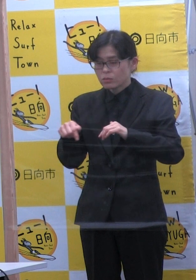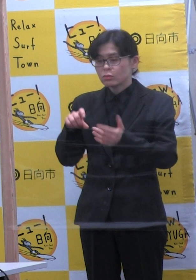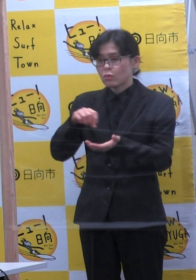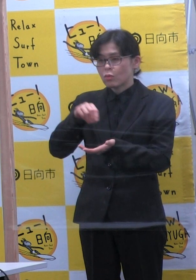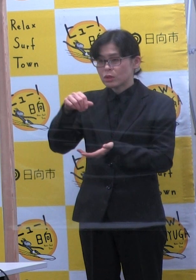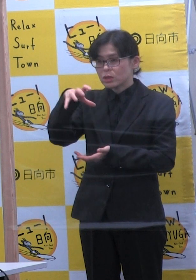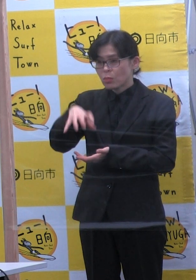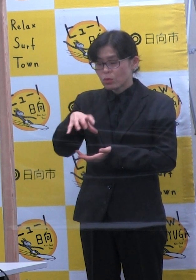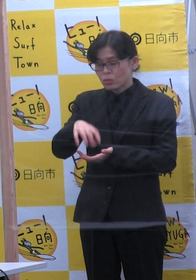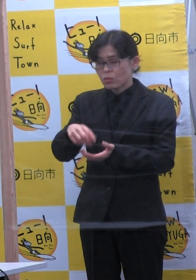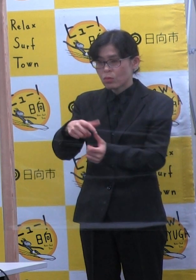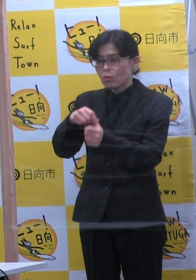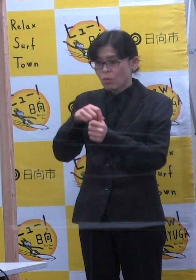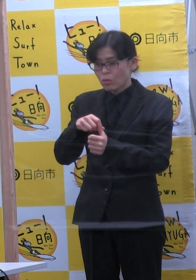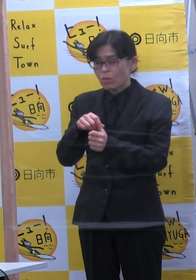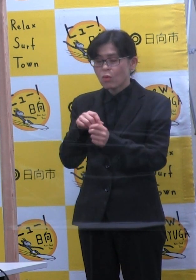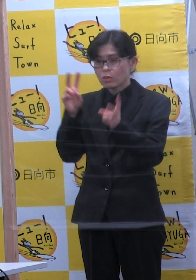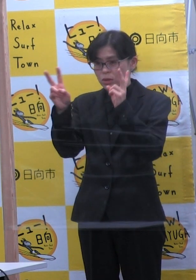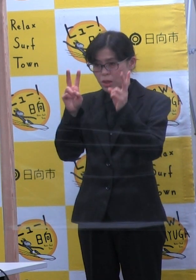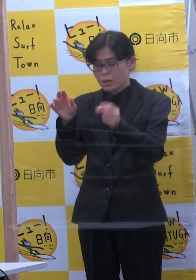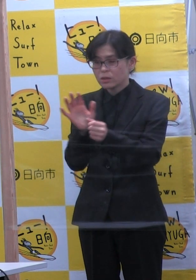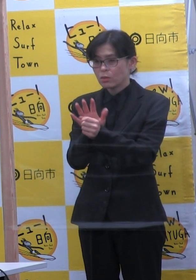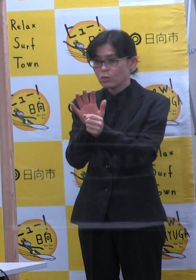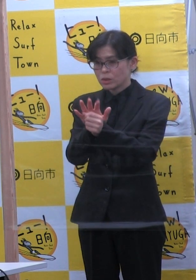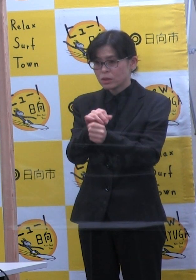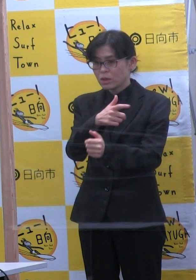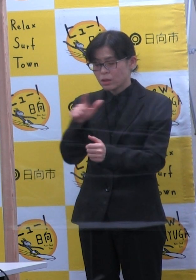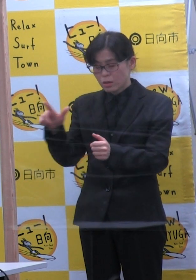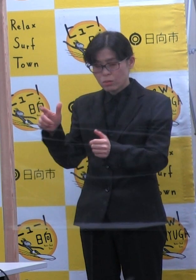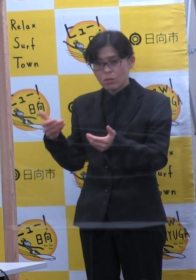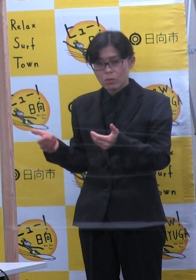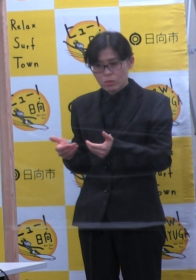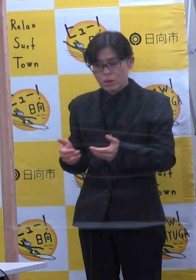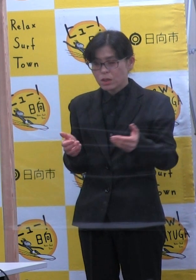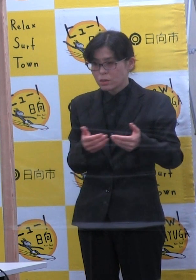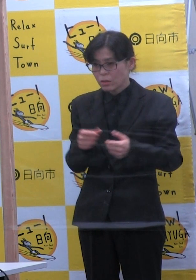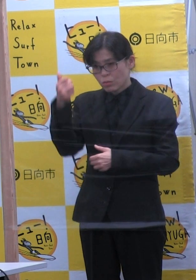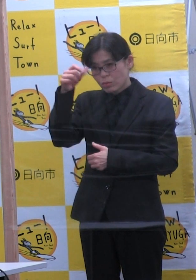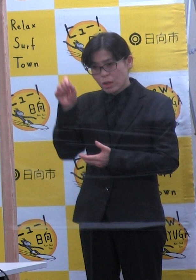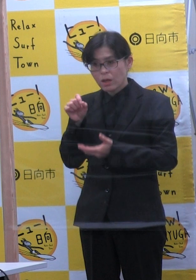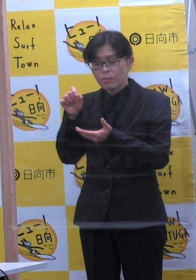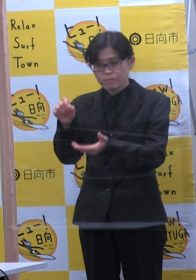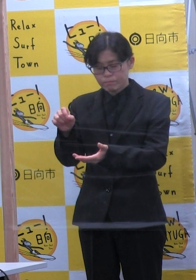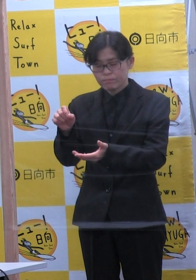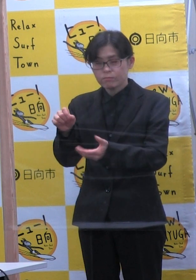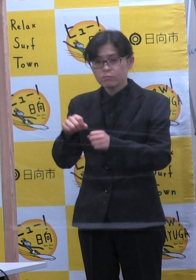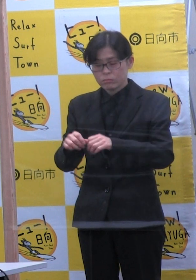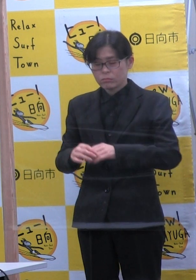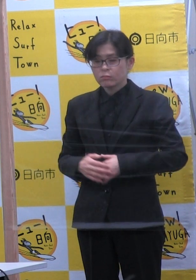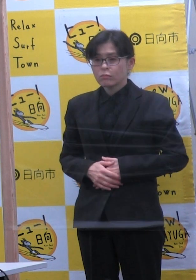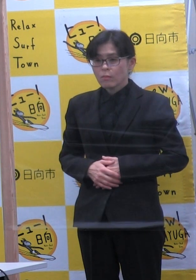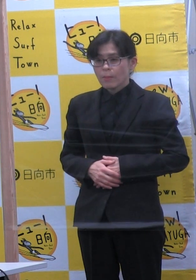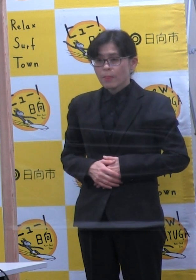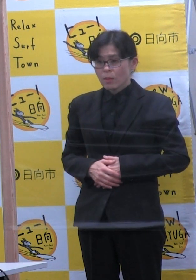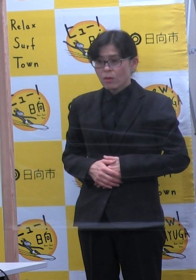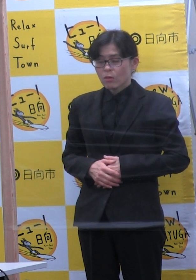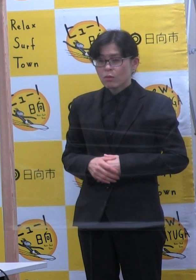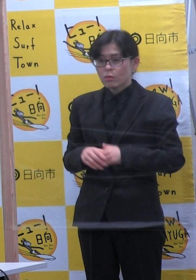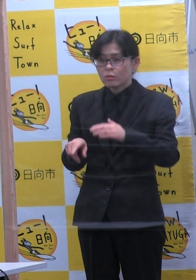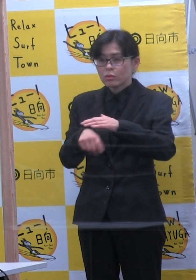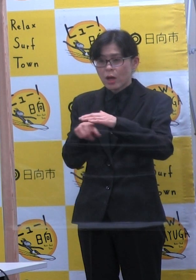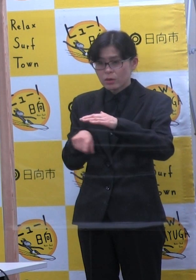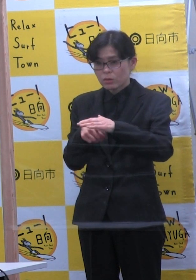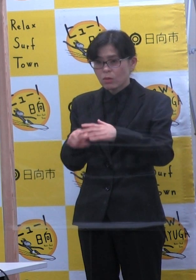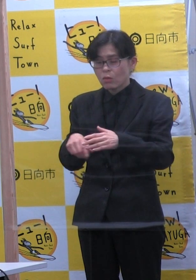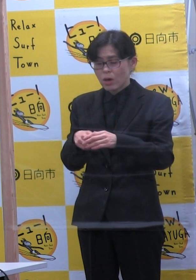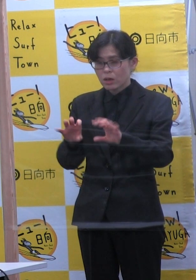と事業者支援など各種の施策を提案するものであります。内訳としては、